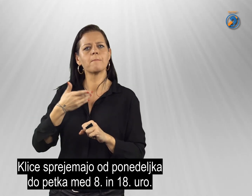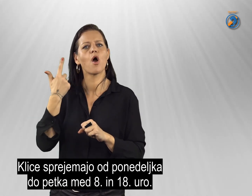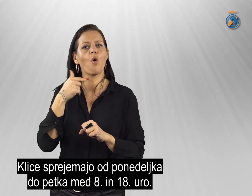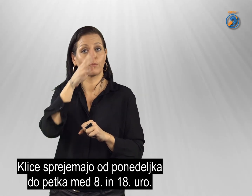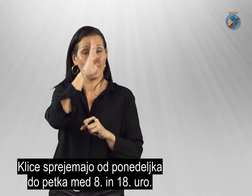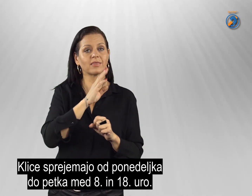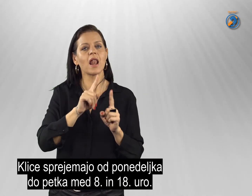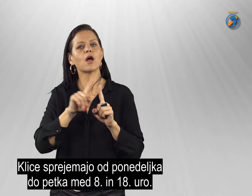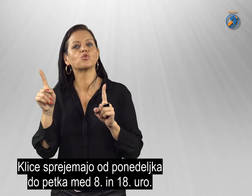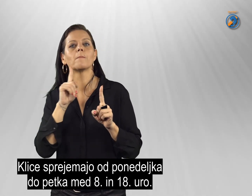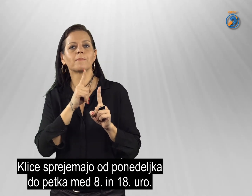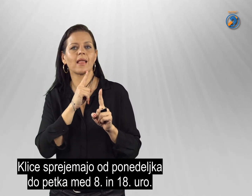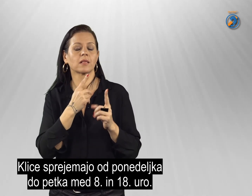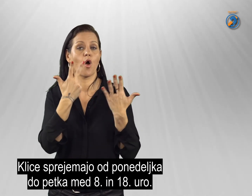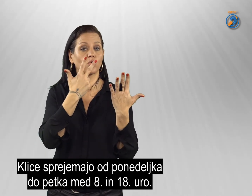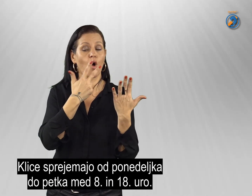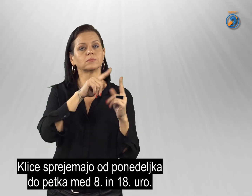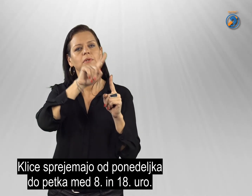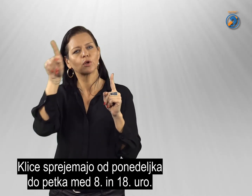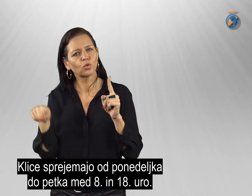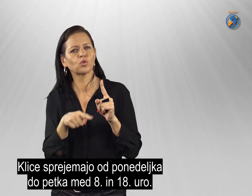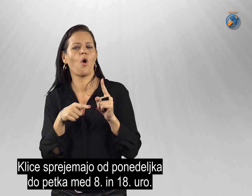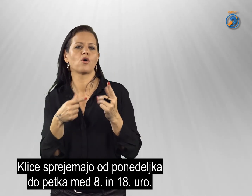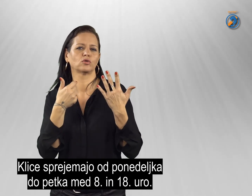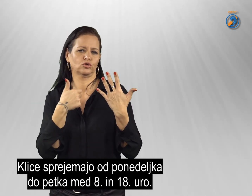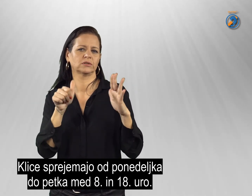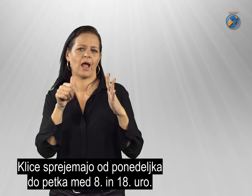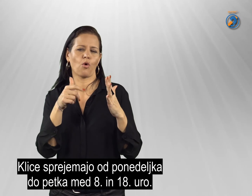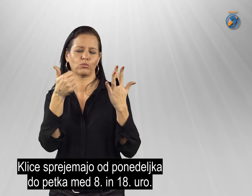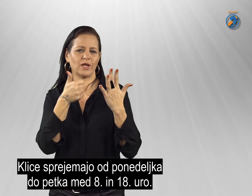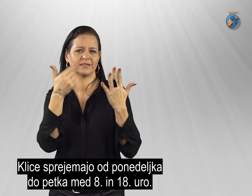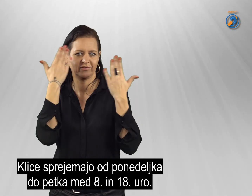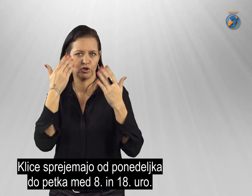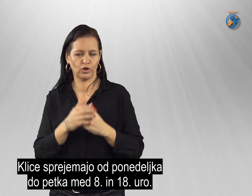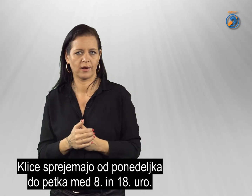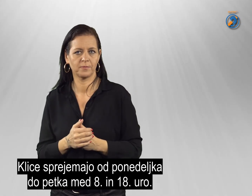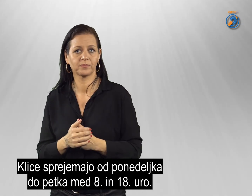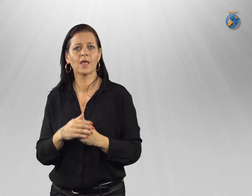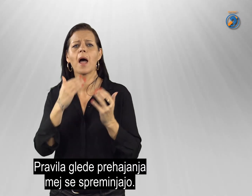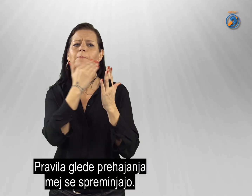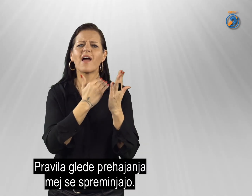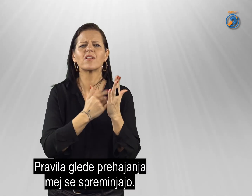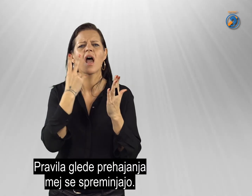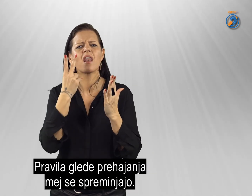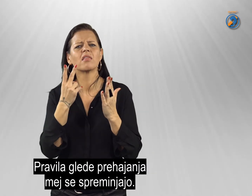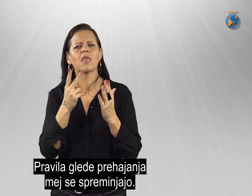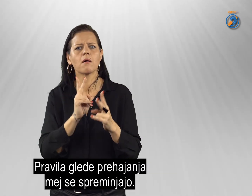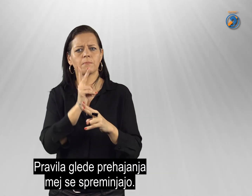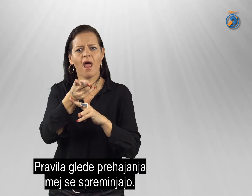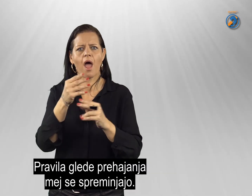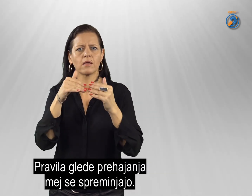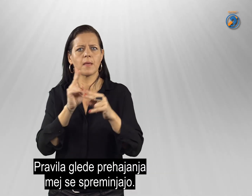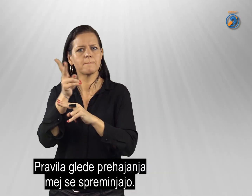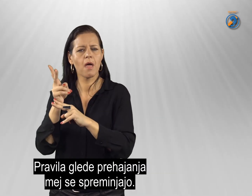7550. Klice sprejemajo od ponedeljka do petka med 8 in 18 uro. Pravila glede